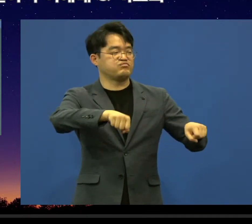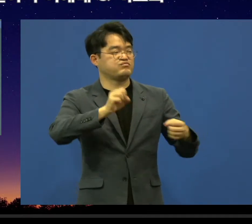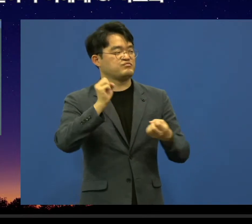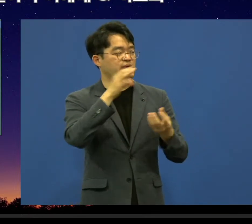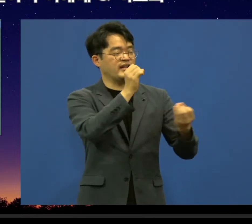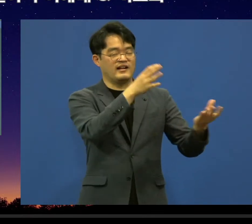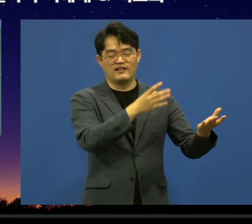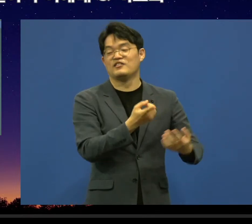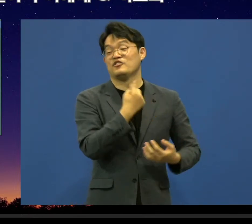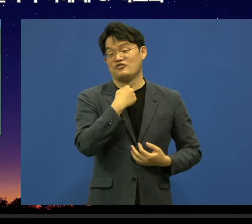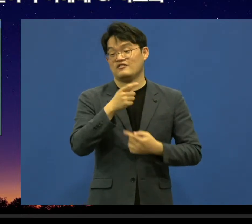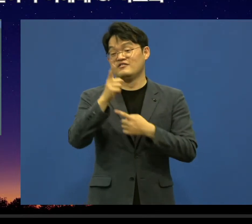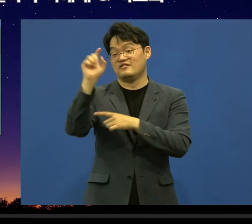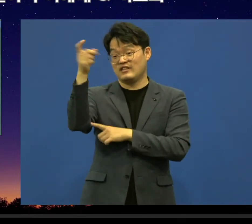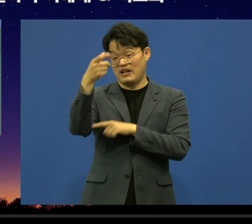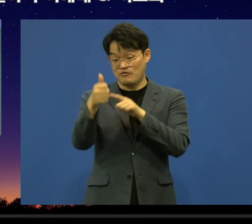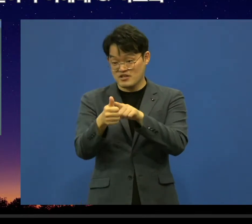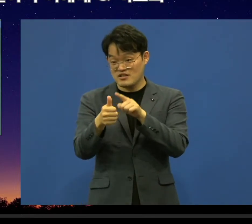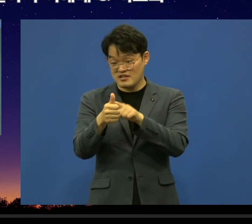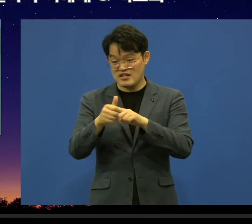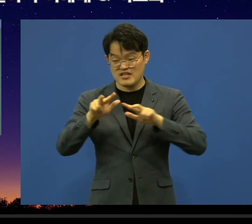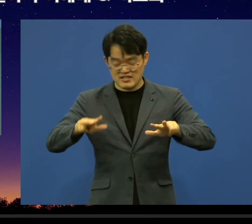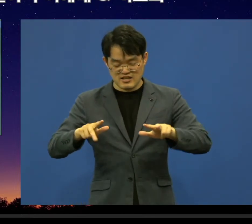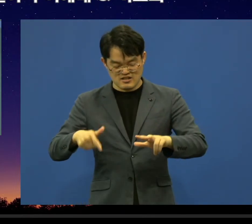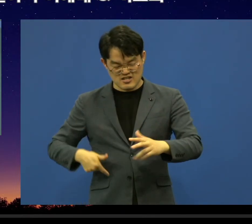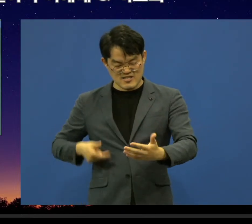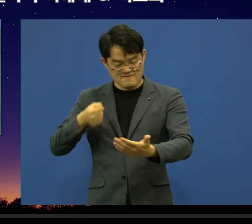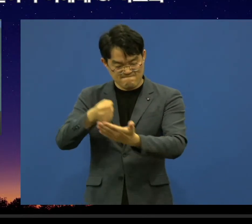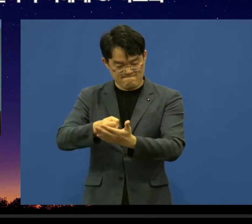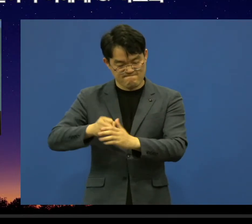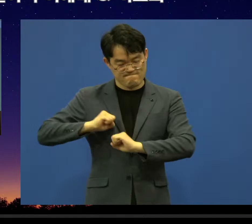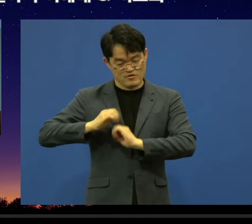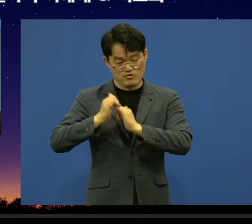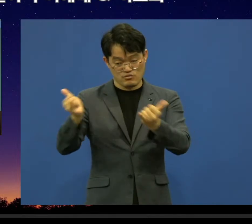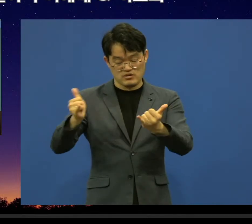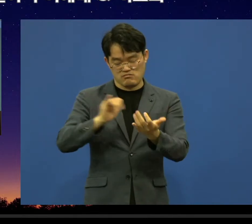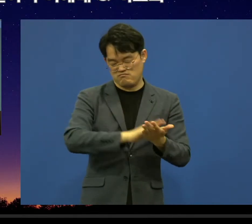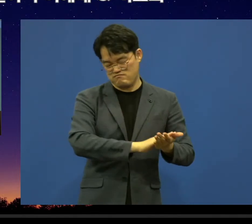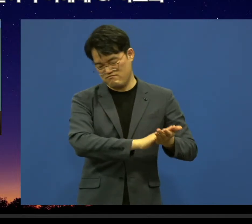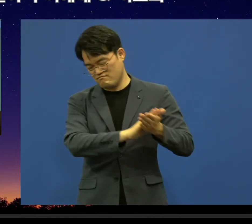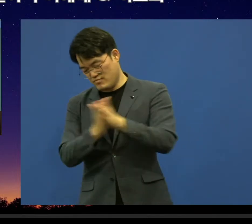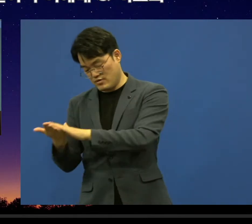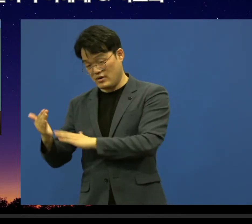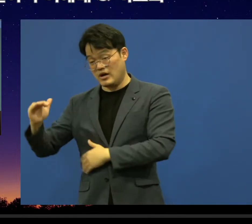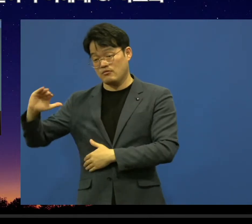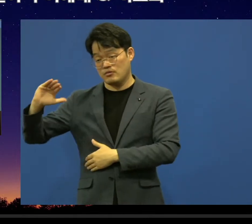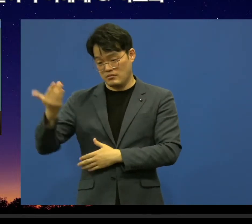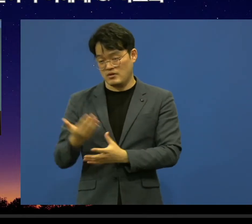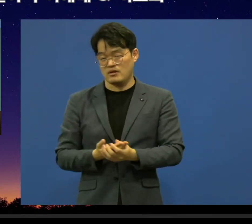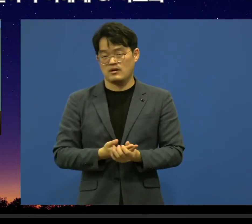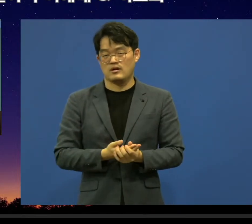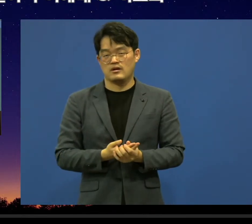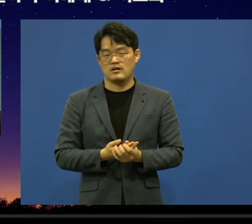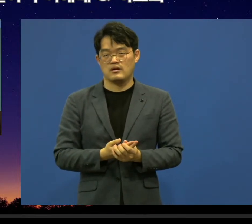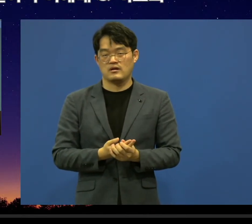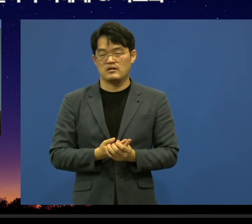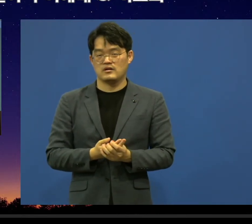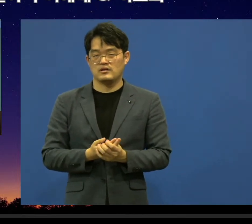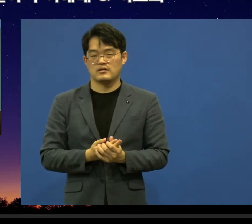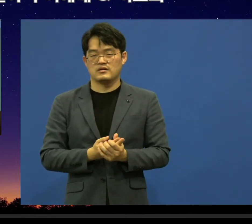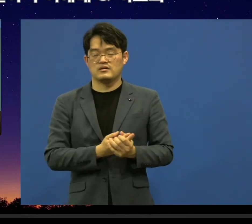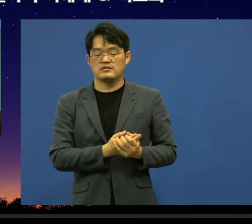용사로 거듭나는 순간 22절에 보면 이런 말이 있어요. 하반부에 보면 다윗이 자기의 짐을 짐 지키는